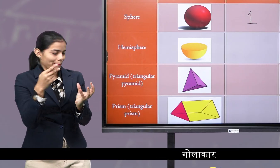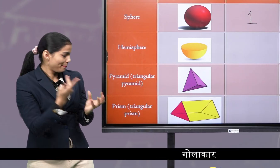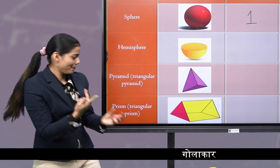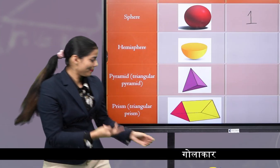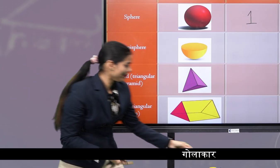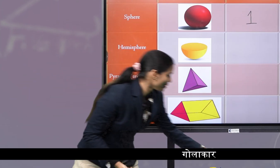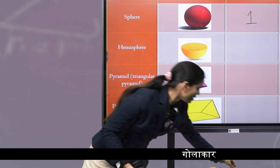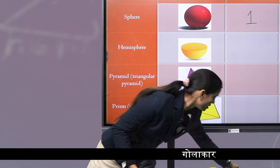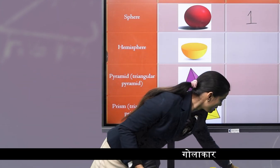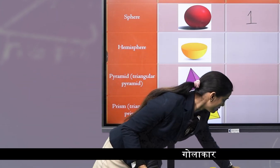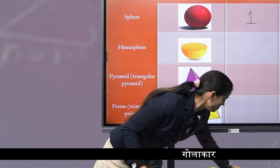गोलाकार